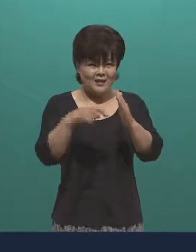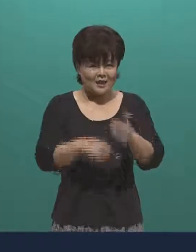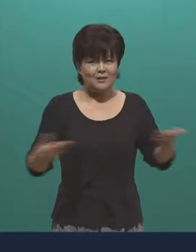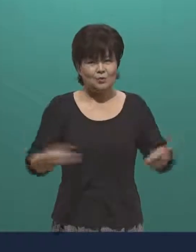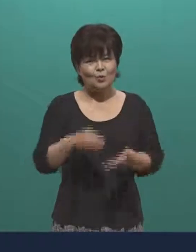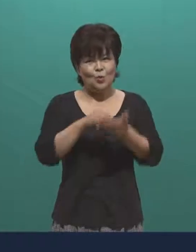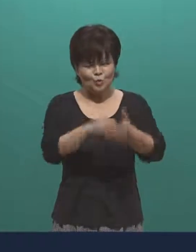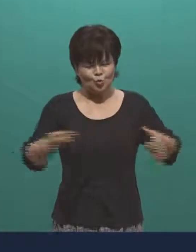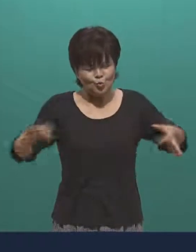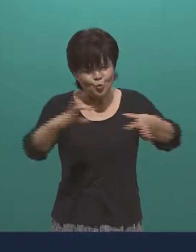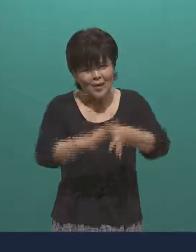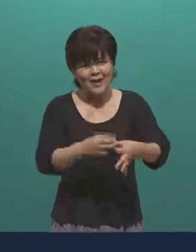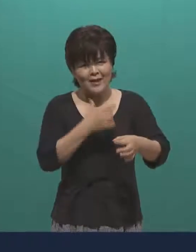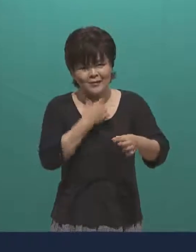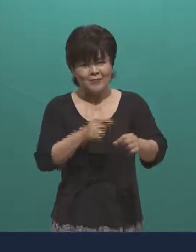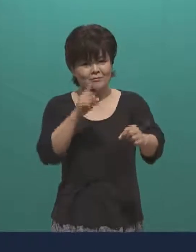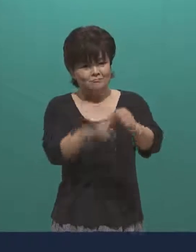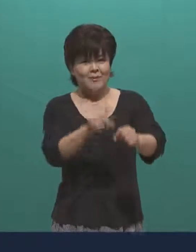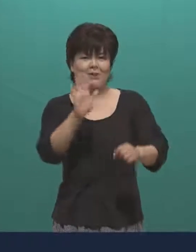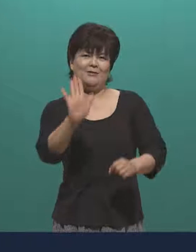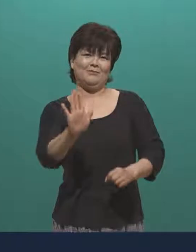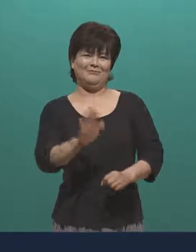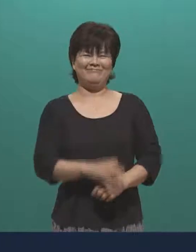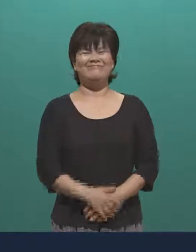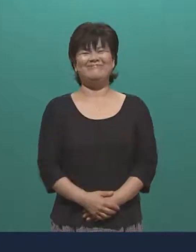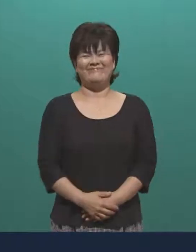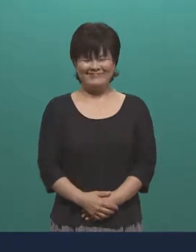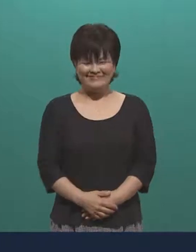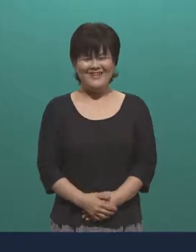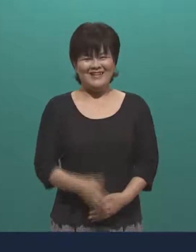につなげたい狙いがあります。